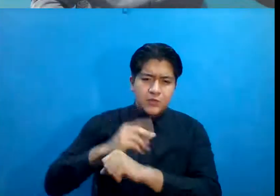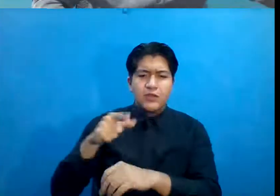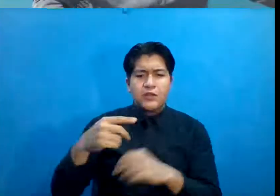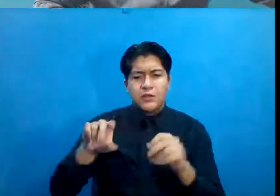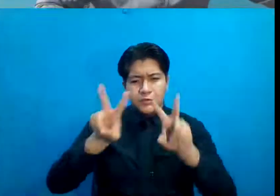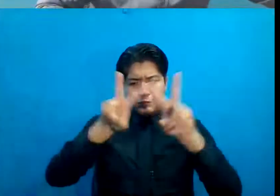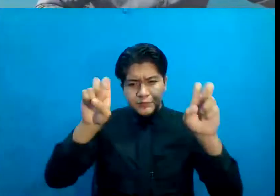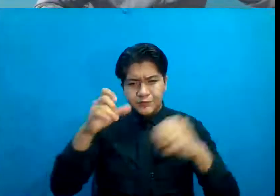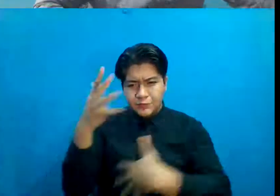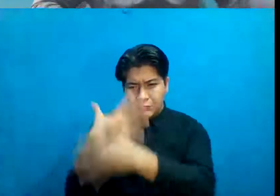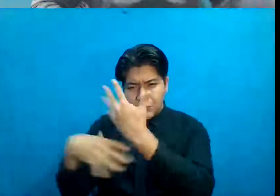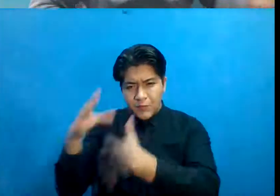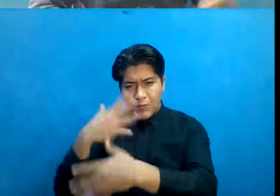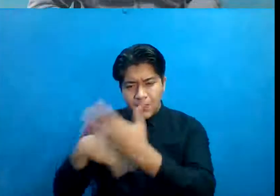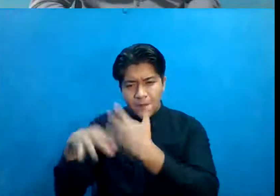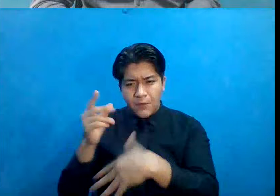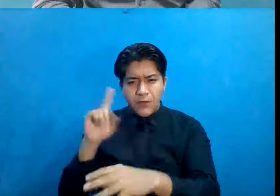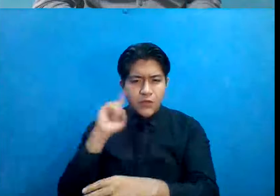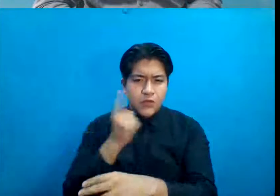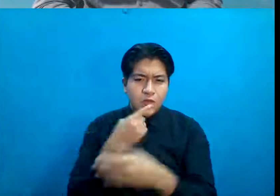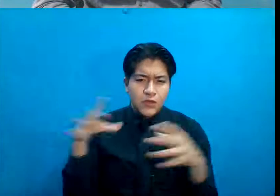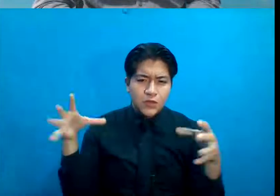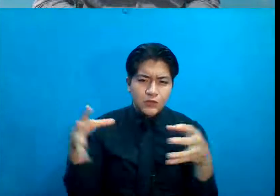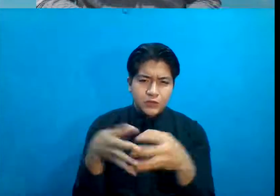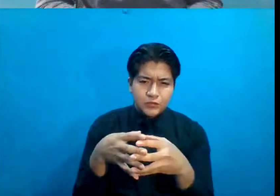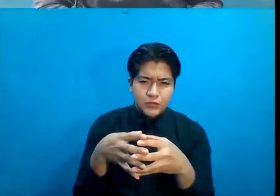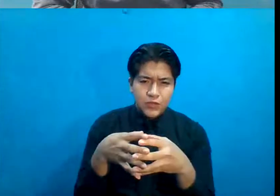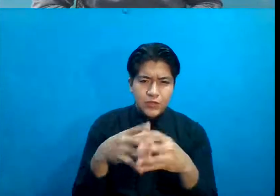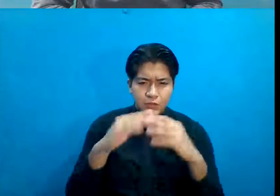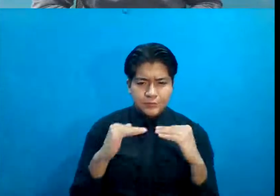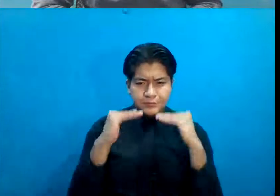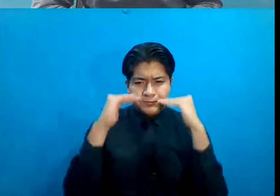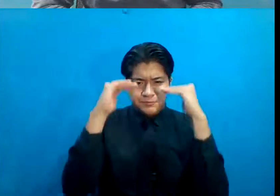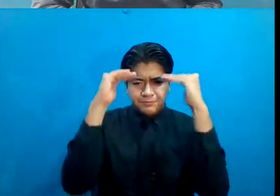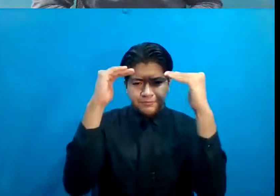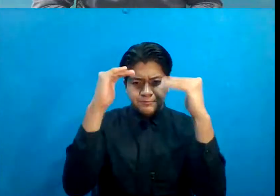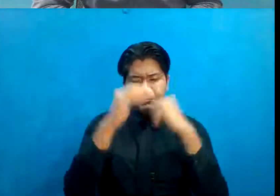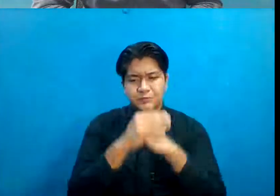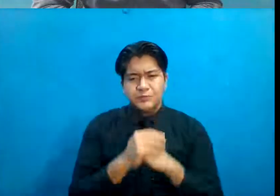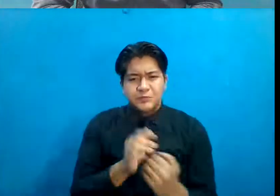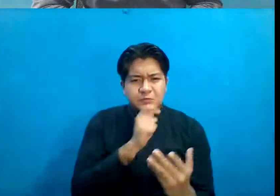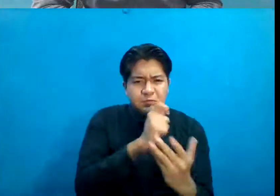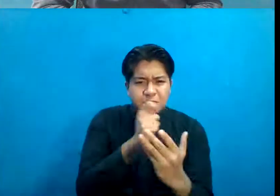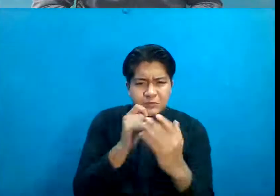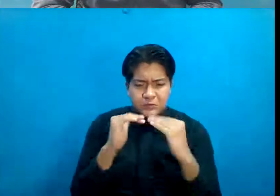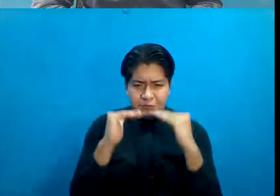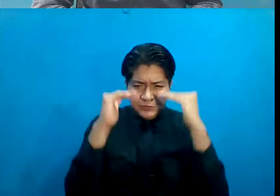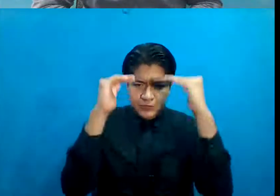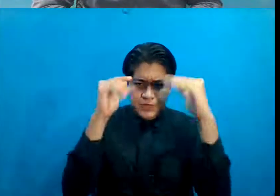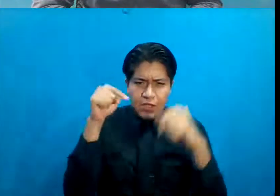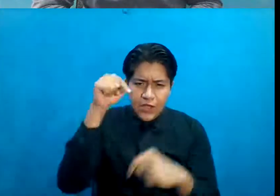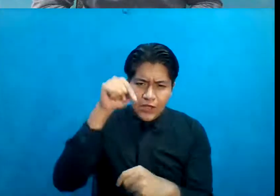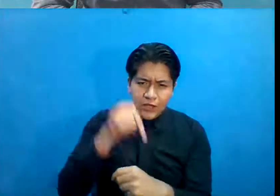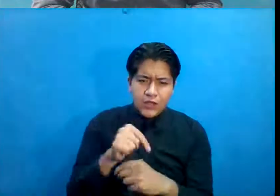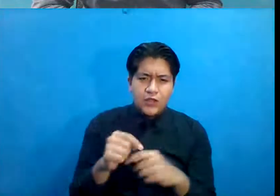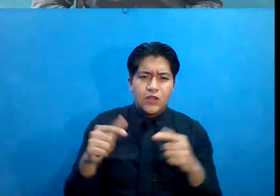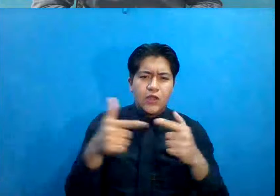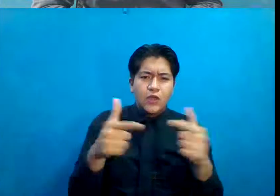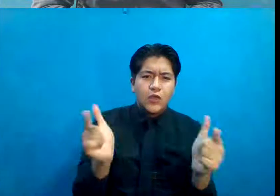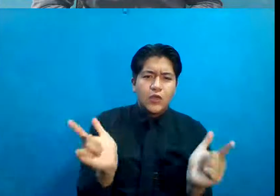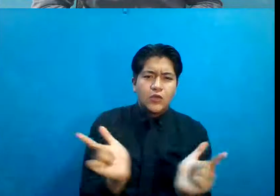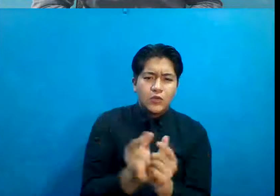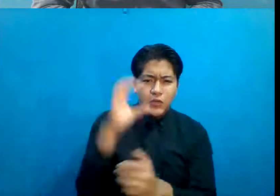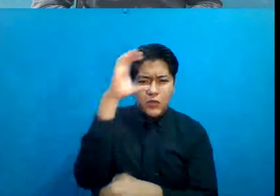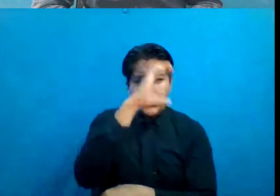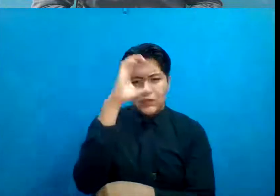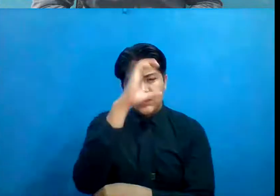y Comunidad Sorda, trascendencia en las significaciones sociales. Esta ponencia es organizada por el Club de Ciencias de la DACS,